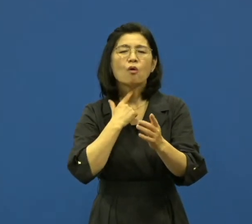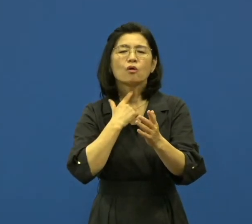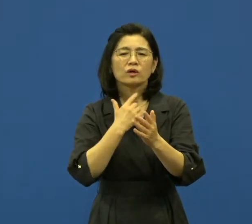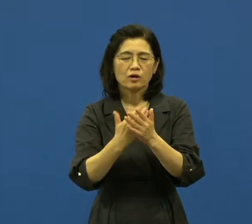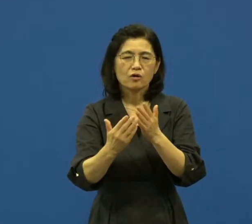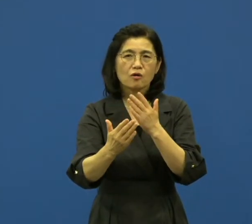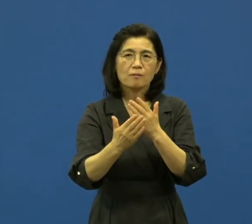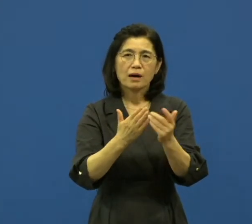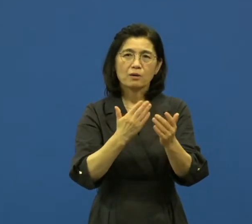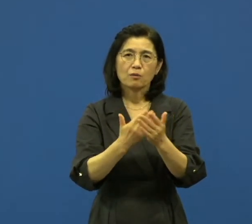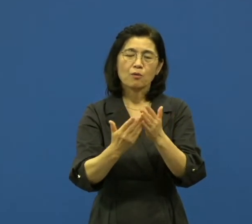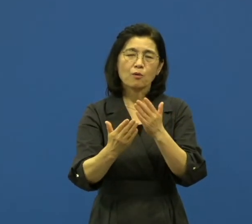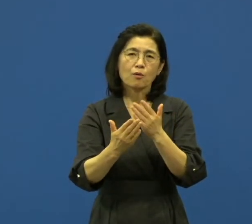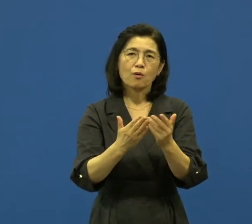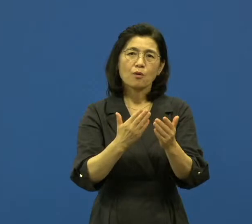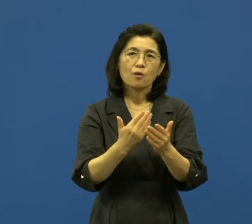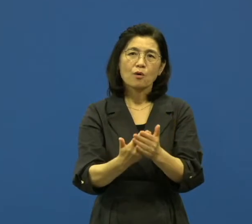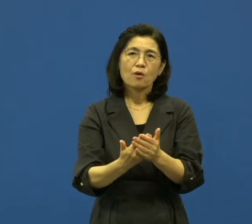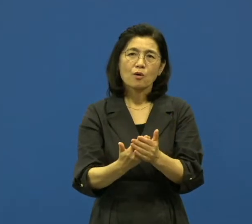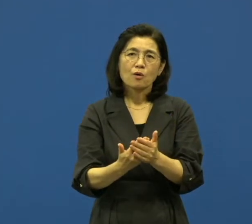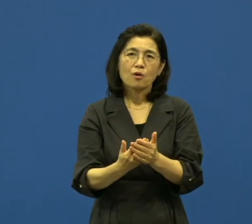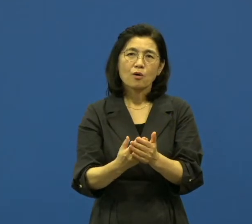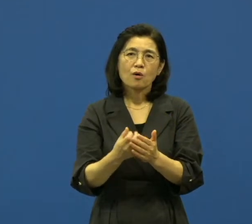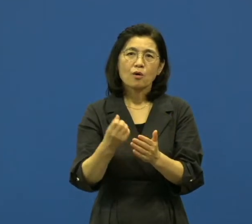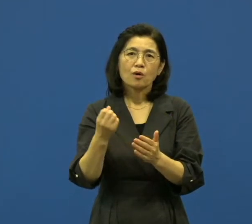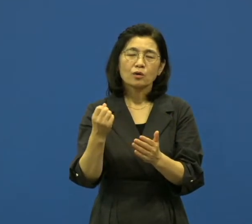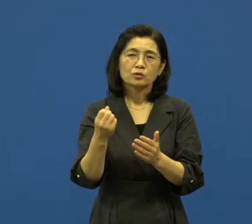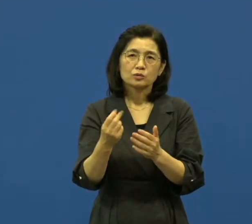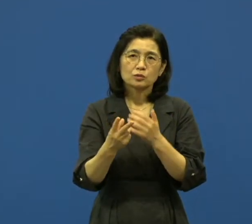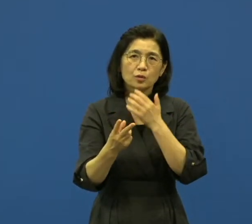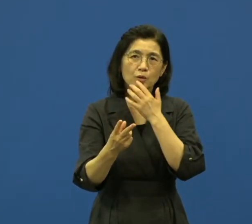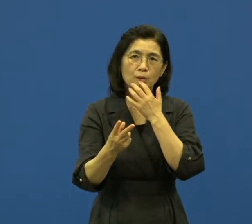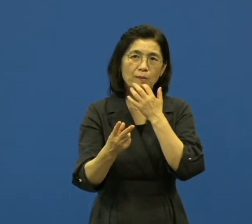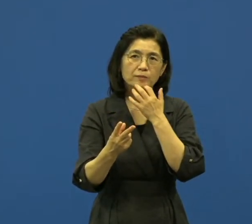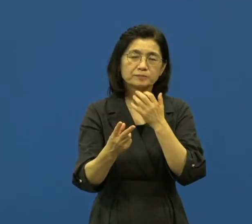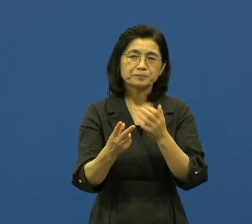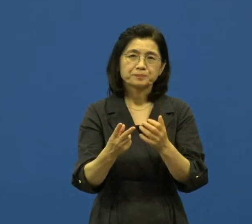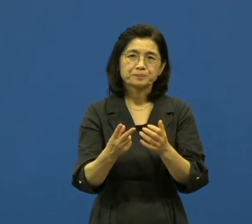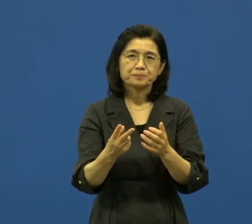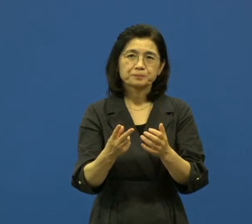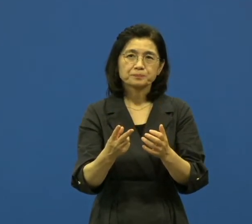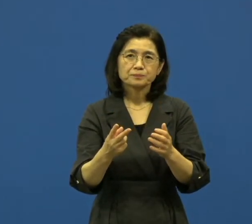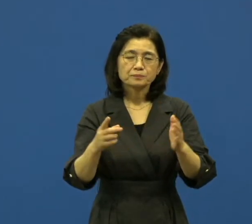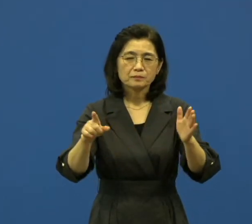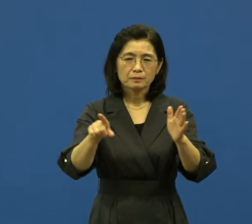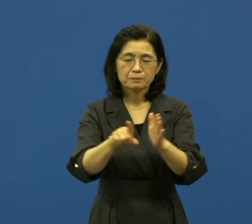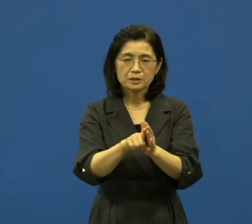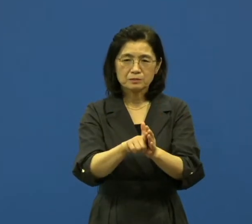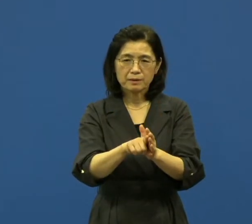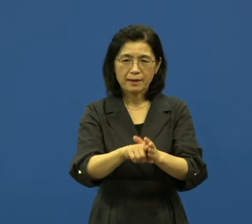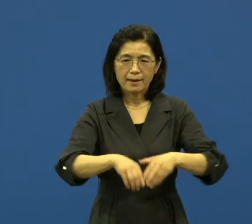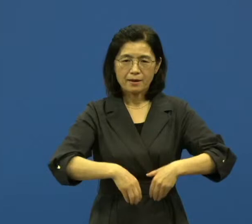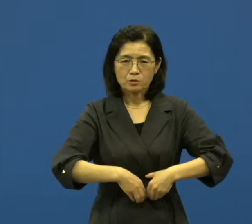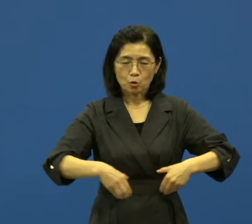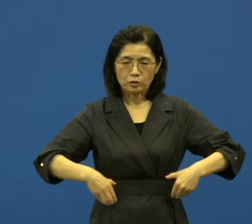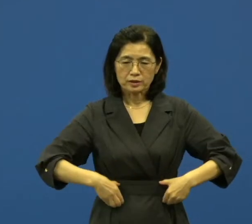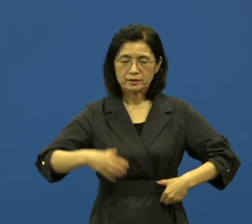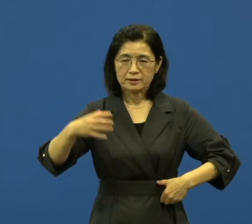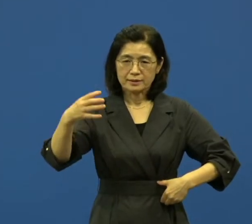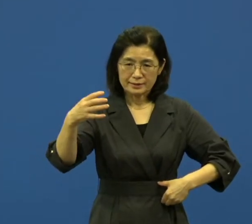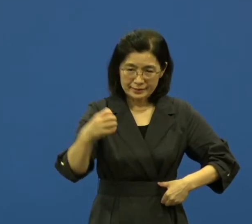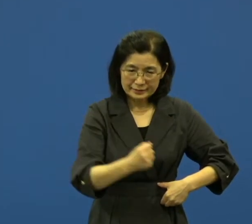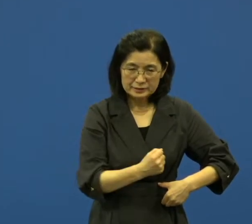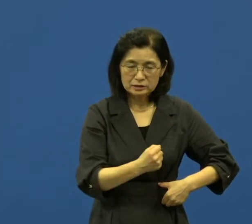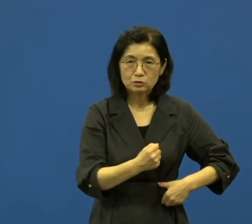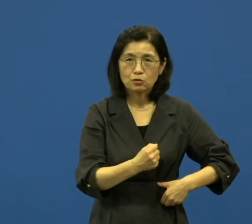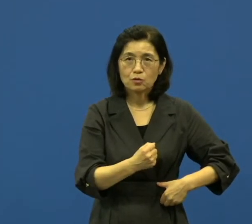일상의 현실과 믿음의 사이에, 결정 사이에 수없는 긴장감을 뛰어넘으며 믿음의 용기를 내어요. 갈